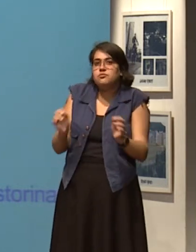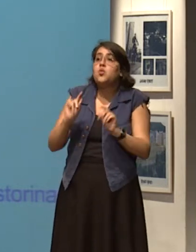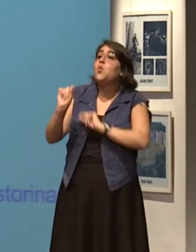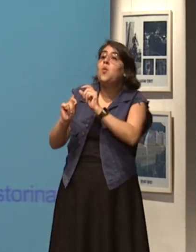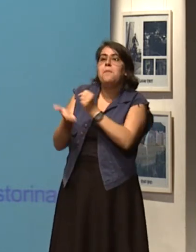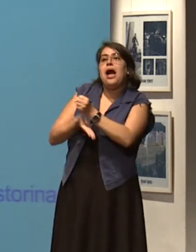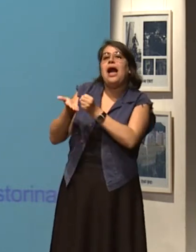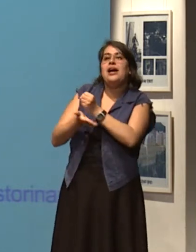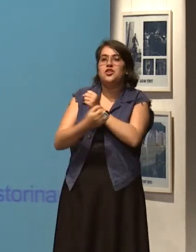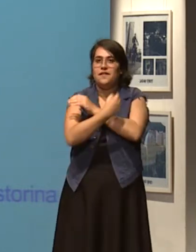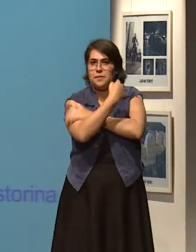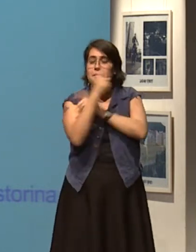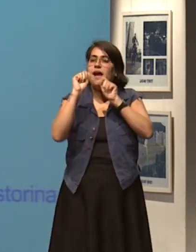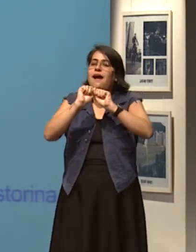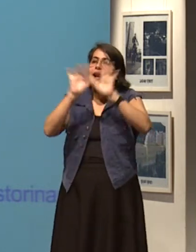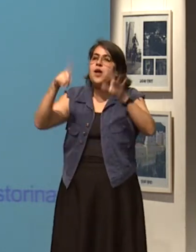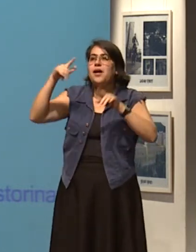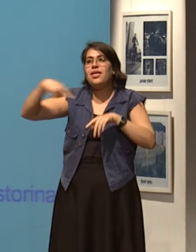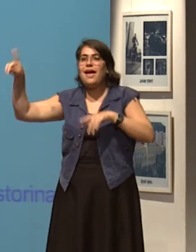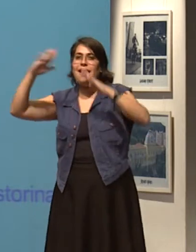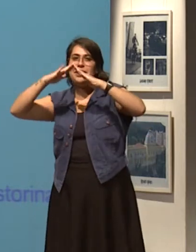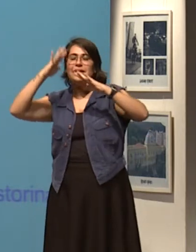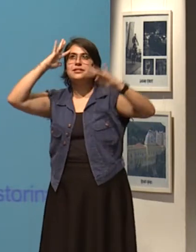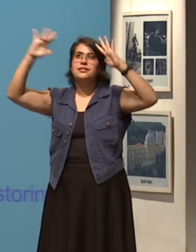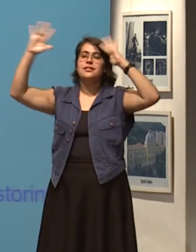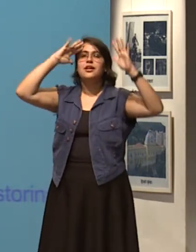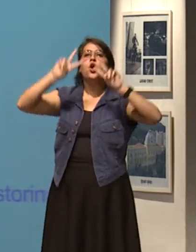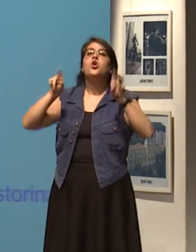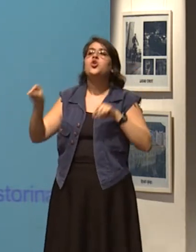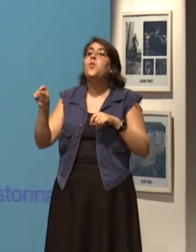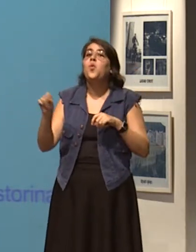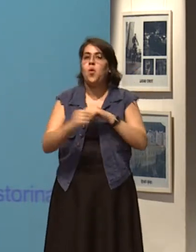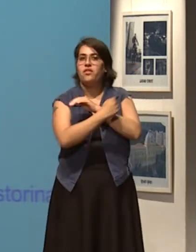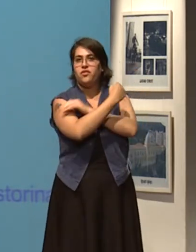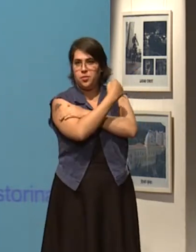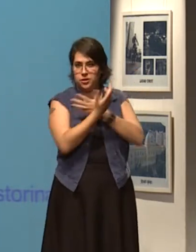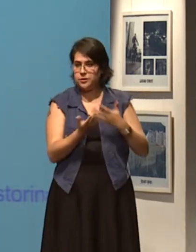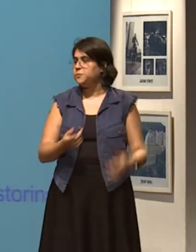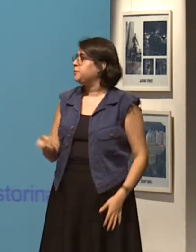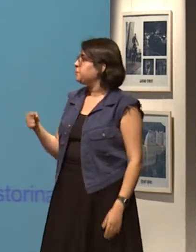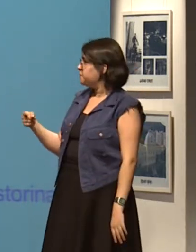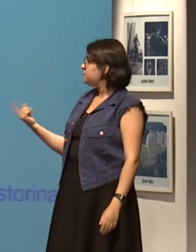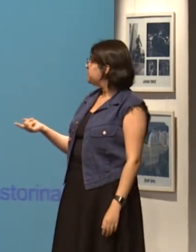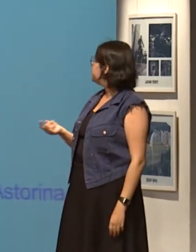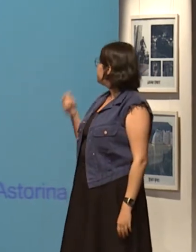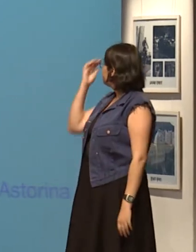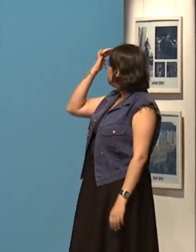não conhece o feminismo e não sabe qual é a base do feminismo. E aqui eu vou dar uma